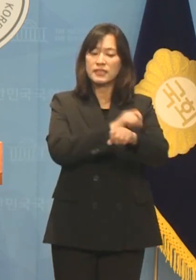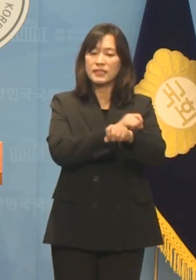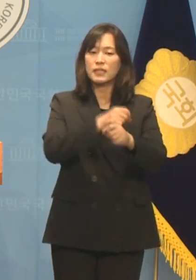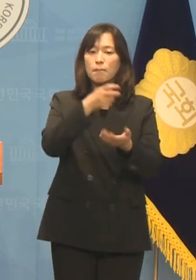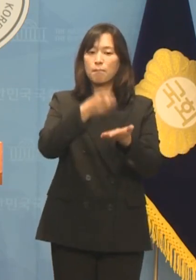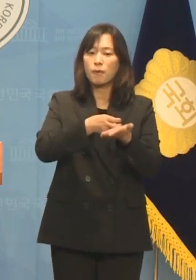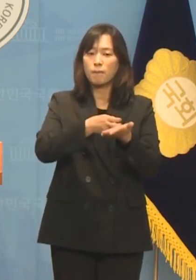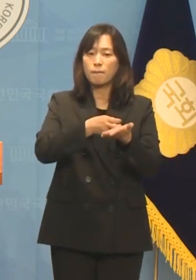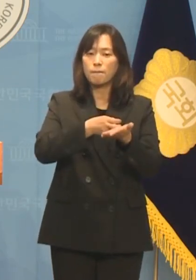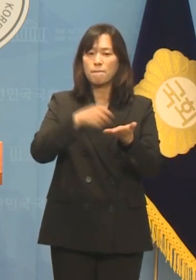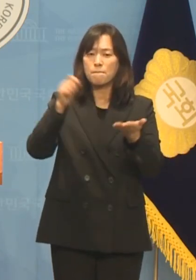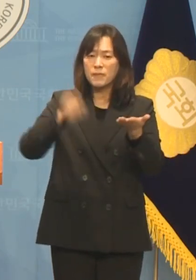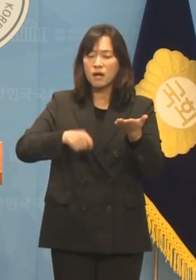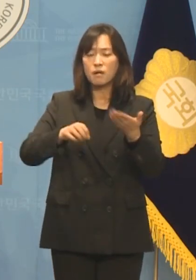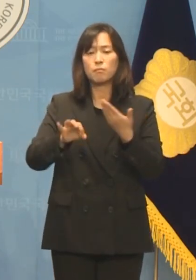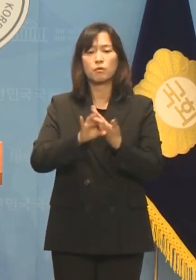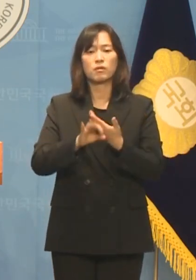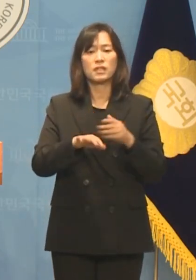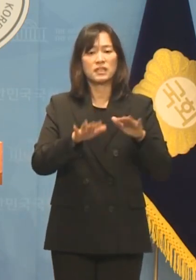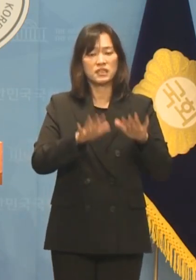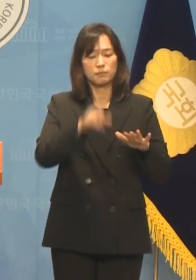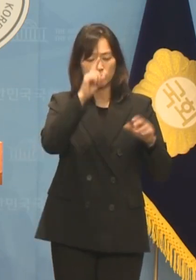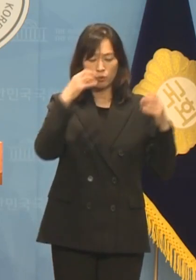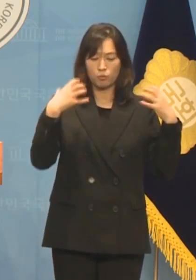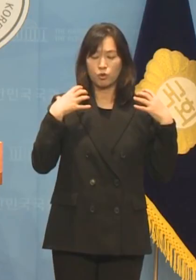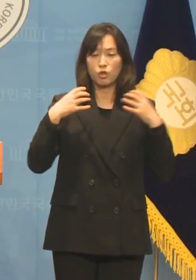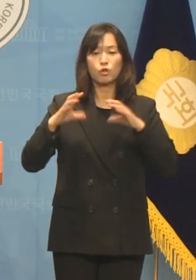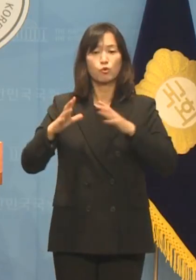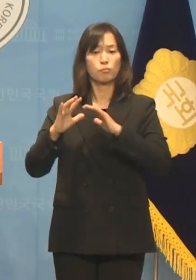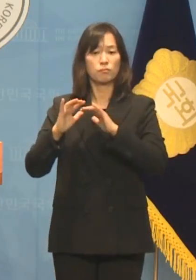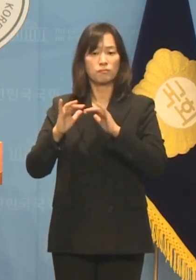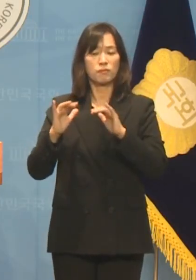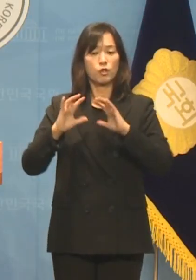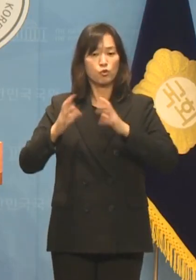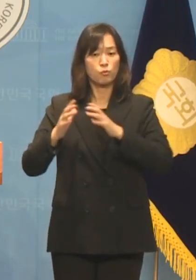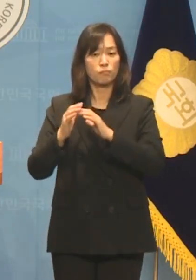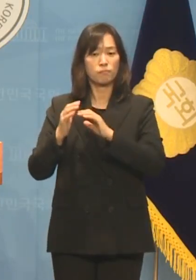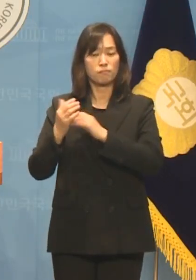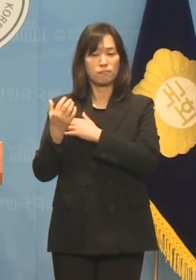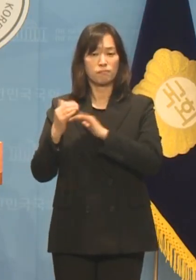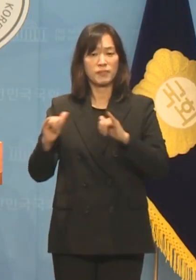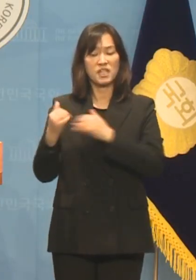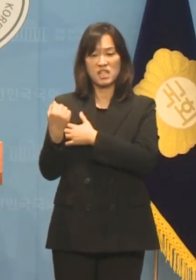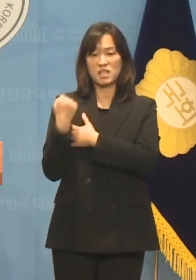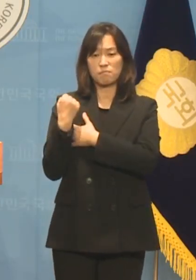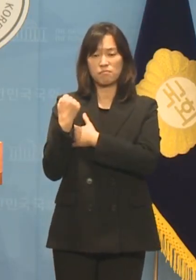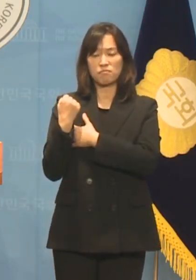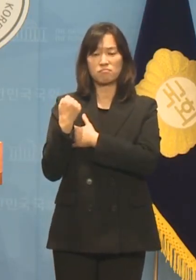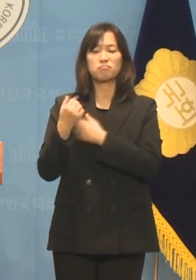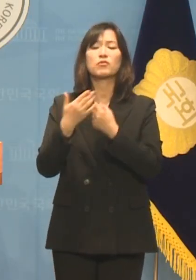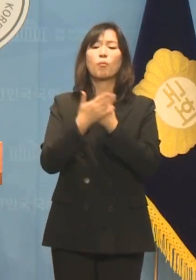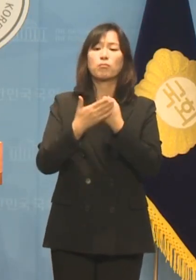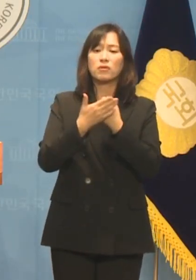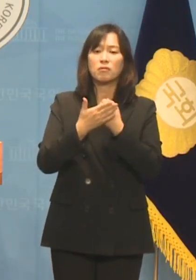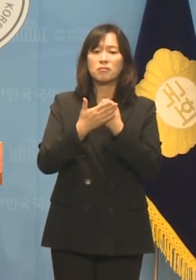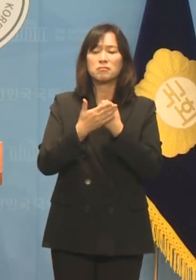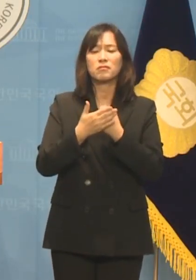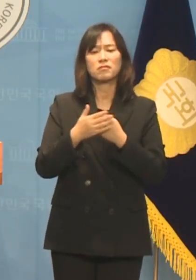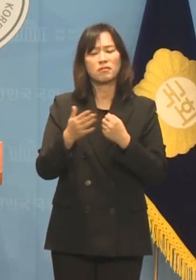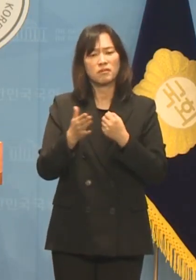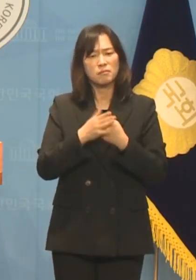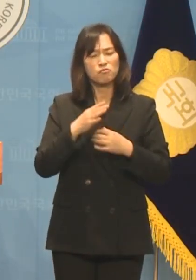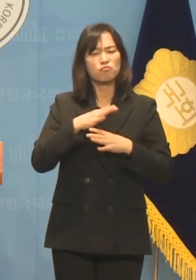특례법이 통과되면 현 정부와 국민의힘의 공으로 되는 것이 두렵기 때문입니다. 그렇다고